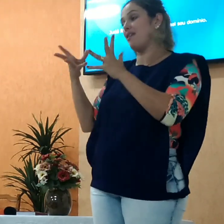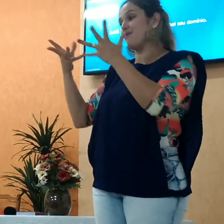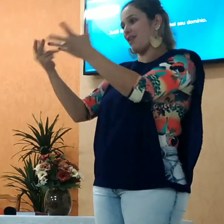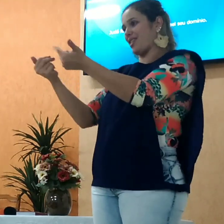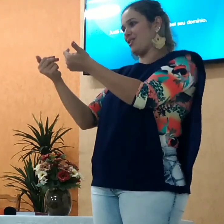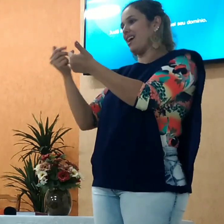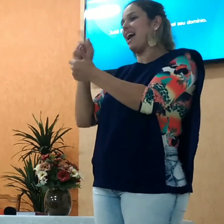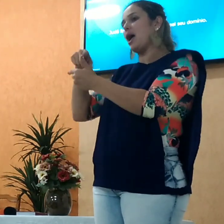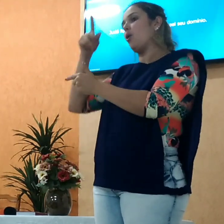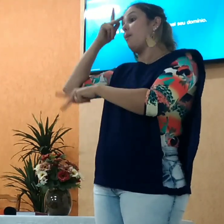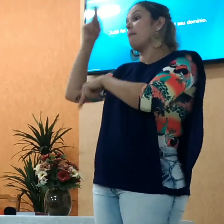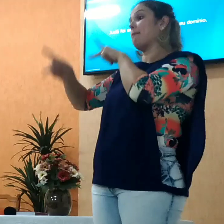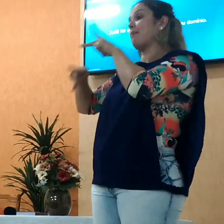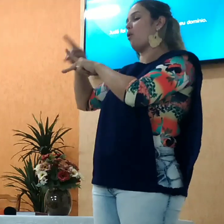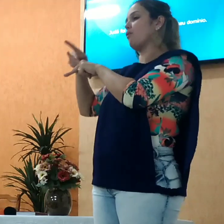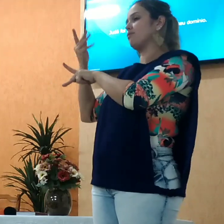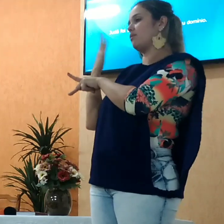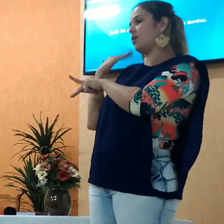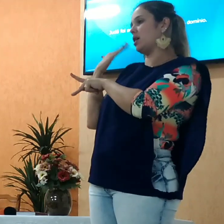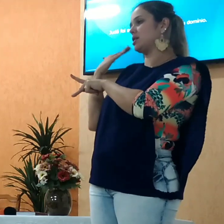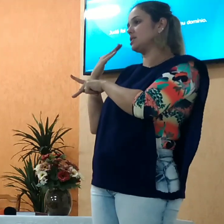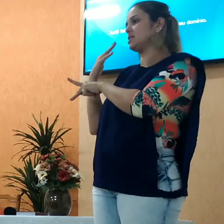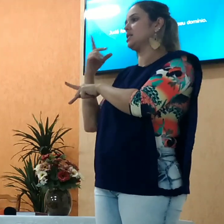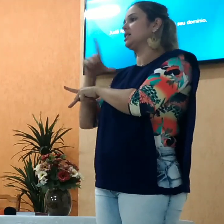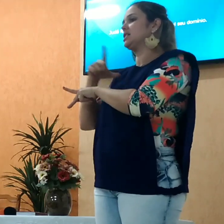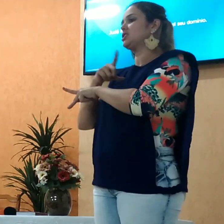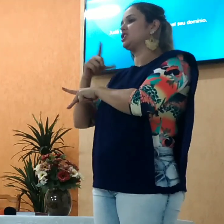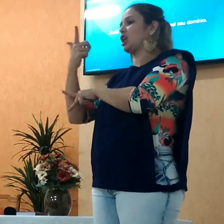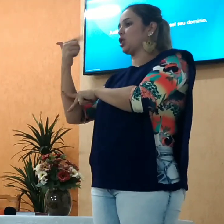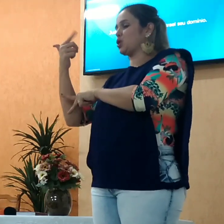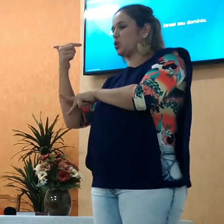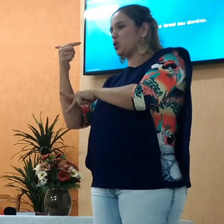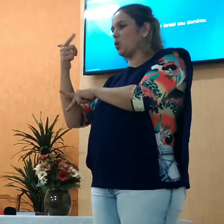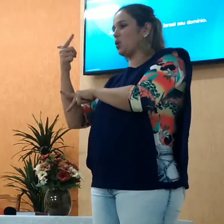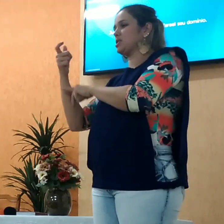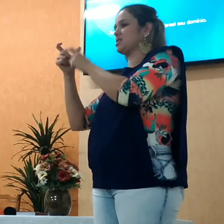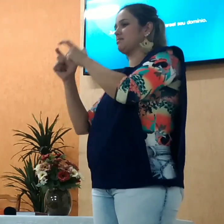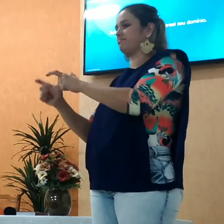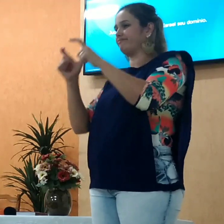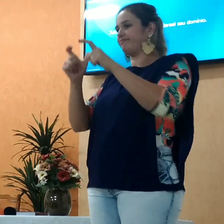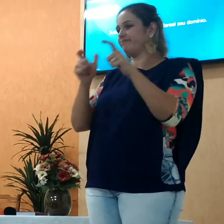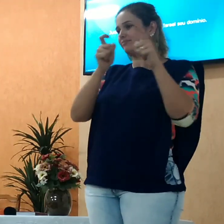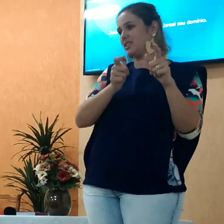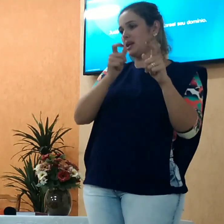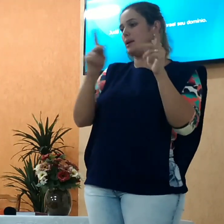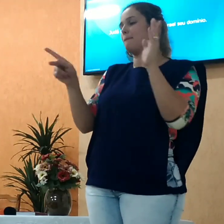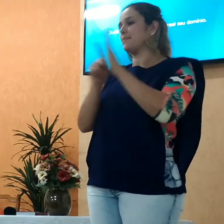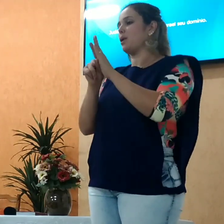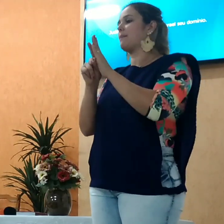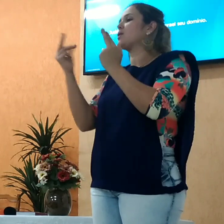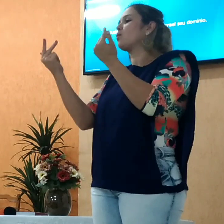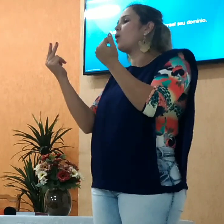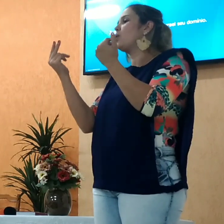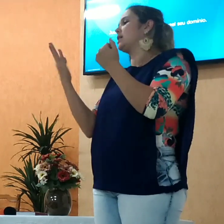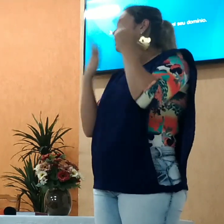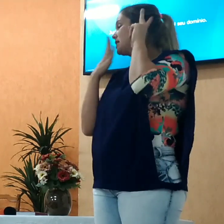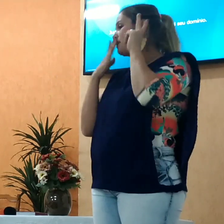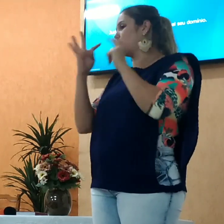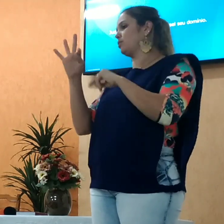Aquela nação era composta de 12 tribos, e a tribo de Judá, onde descendia os